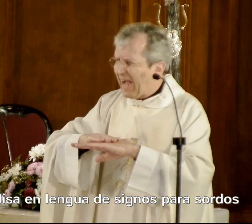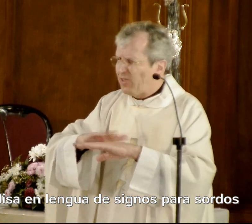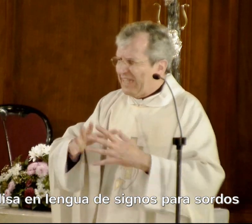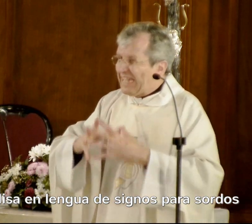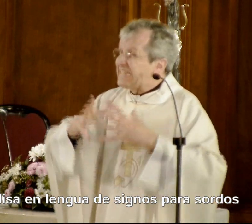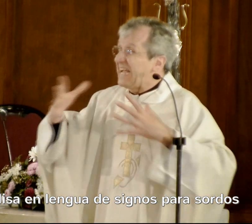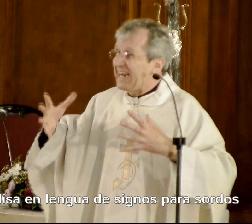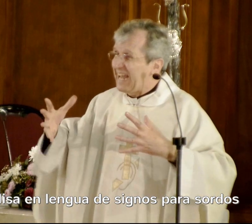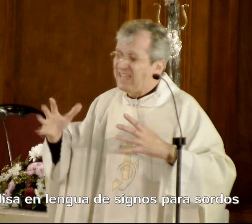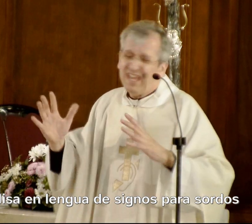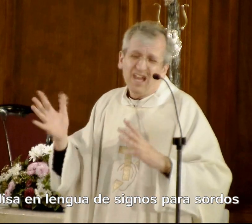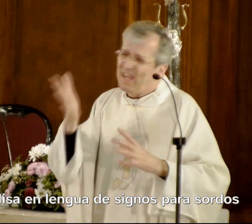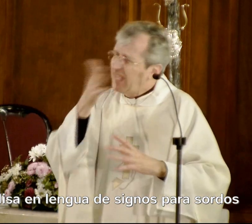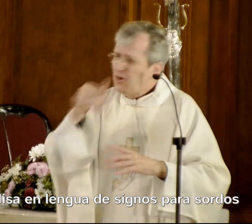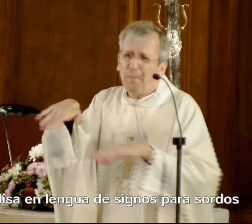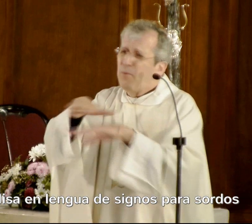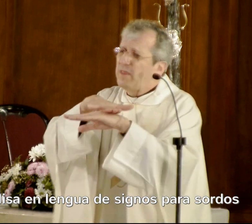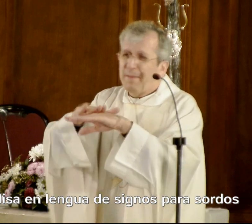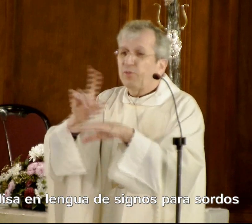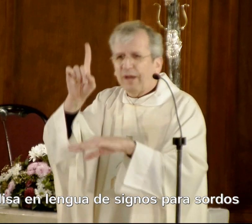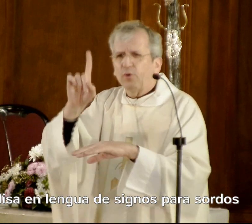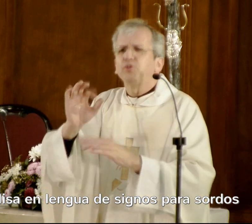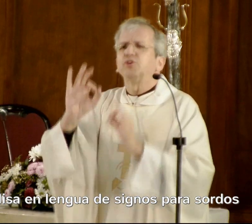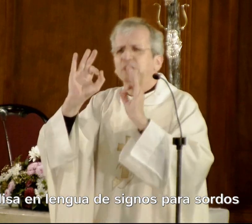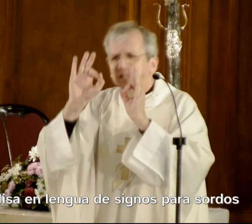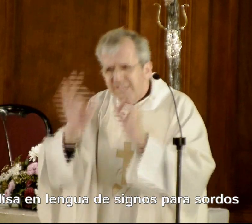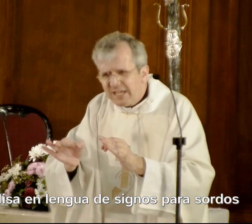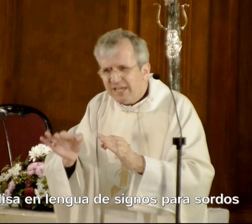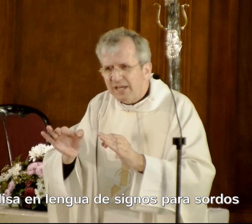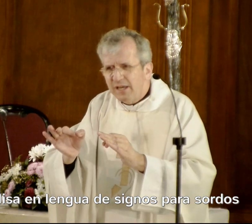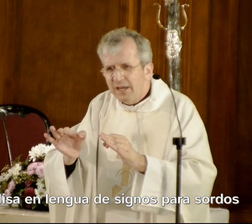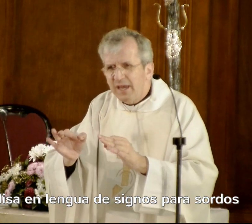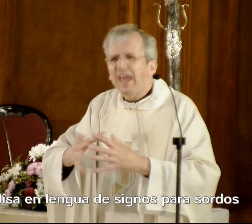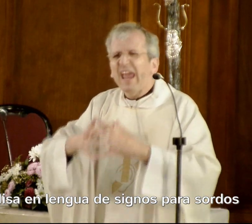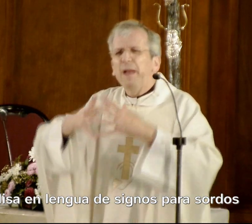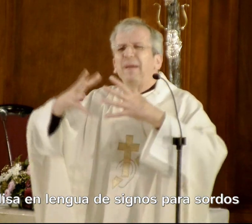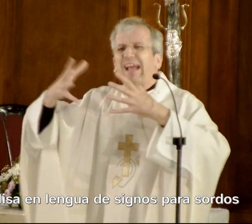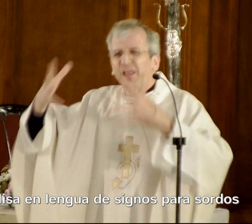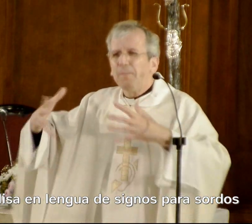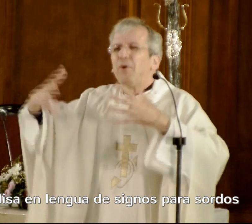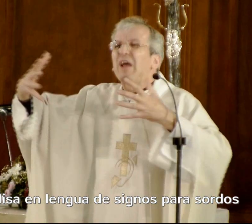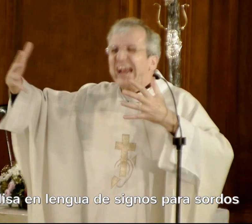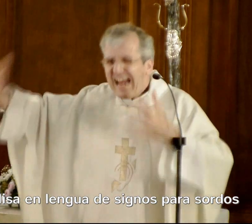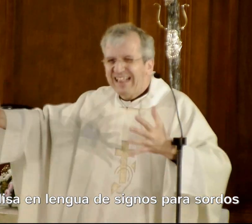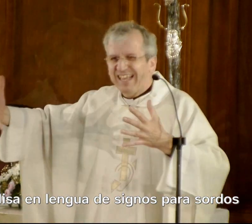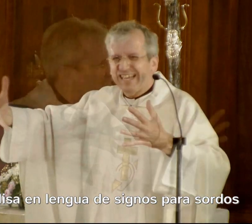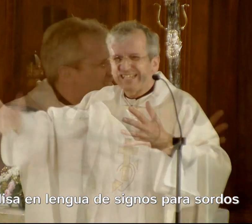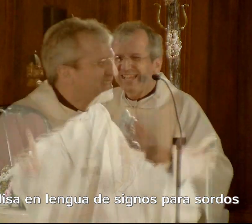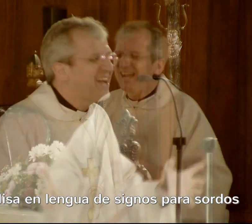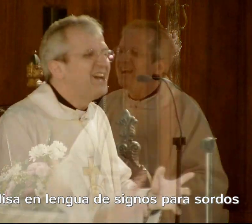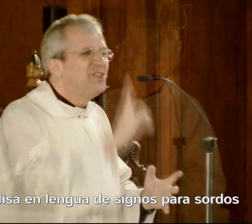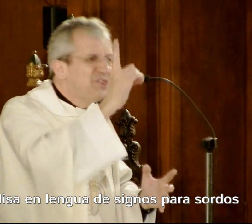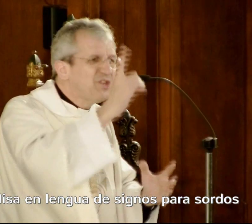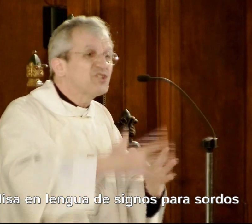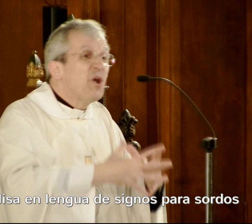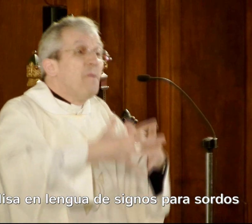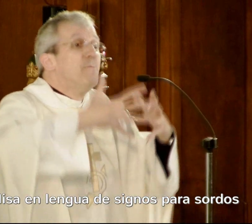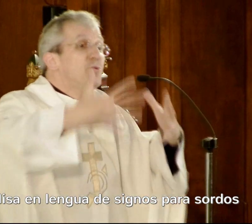pecado es tan grande que no puede perdonarlo Dios. Sí, el pecado, por grande que sea, Dios, mucho